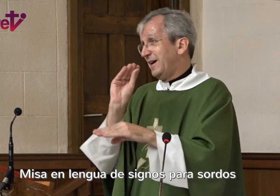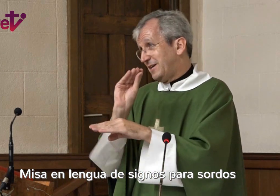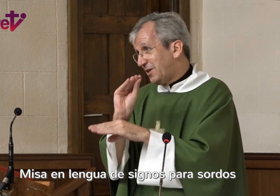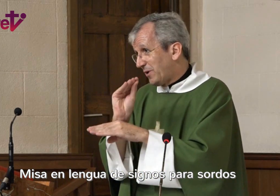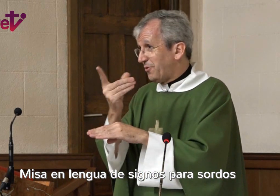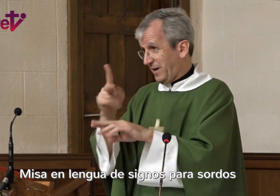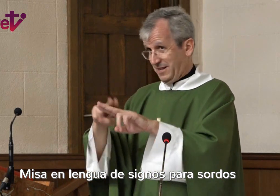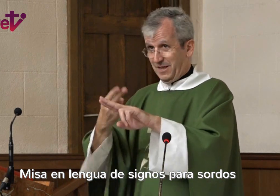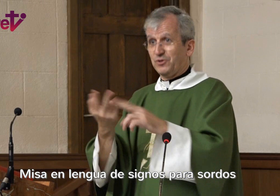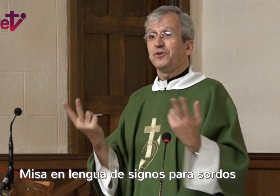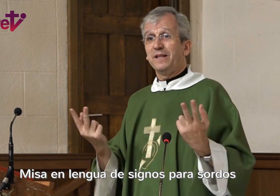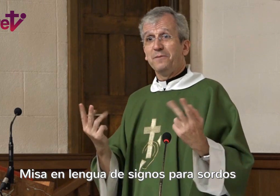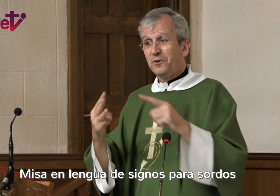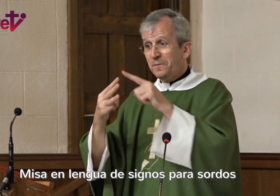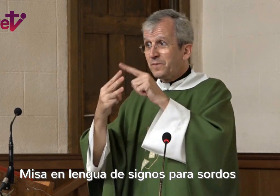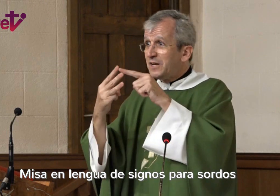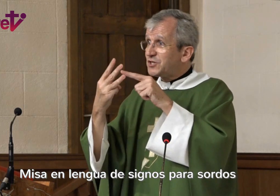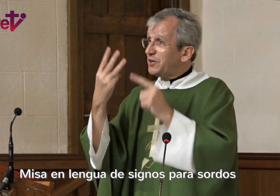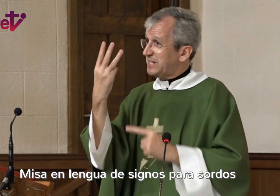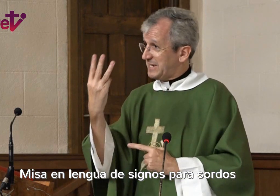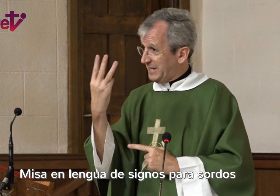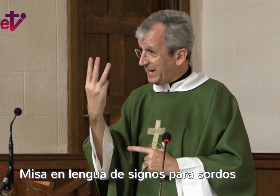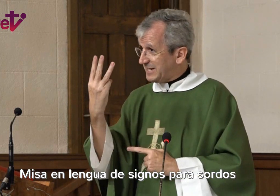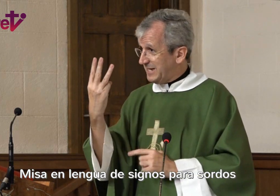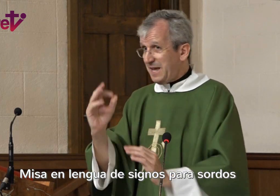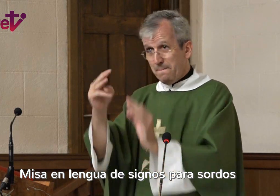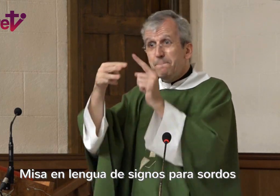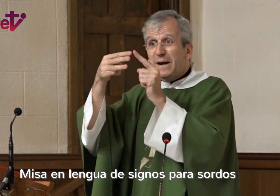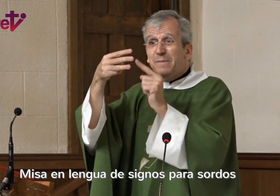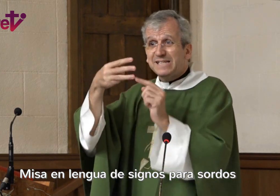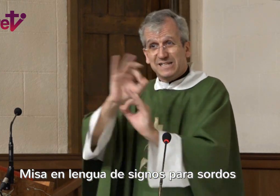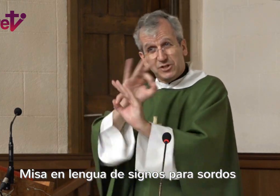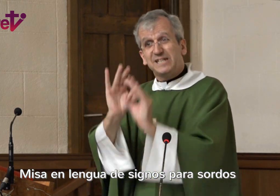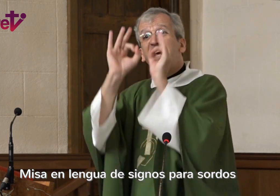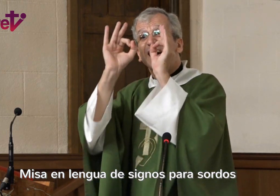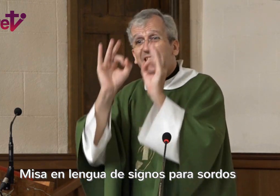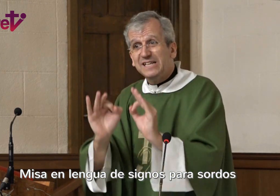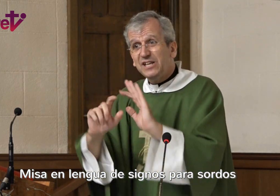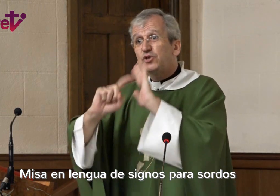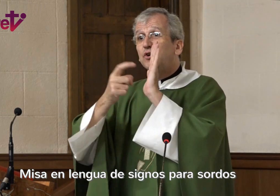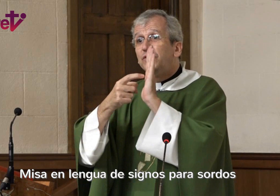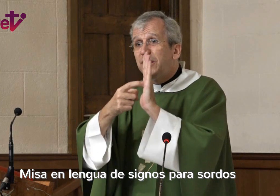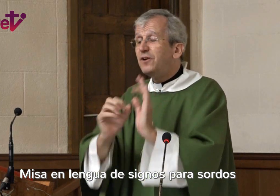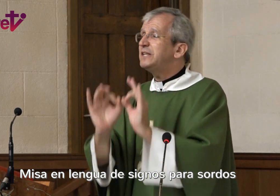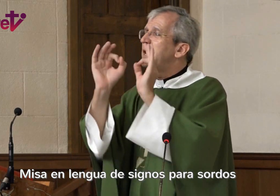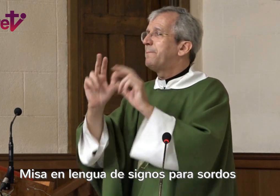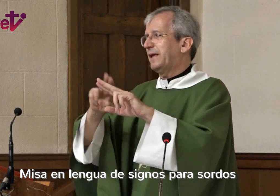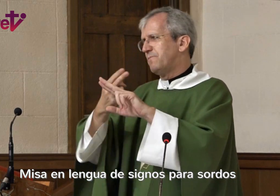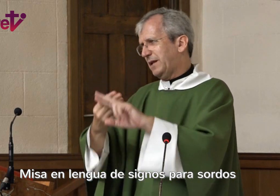y educadora de vuestro matrimonio son esas tres premisa esos tres requisitos condiciones para que un